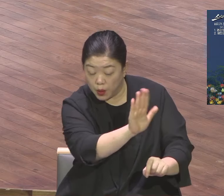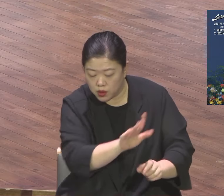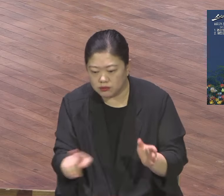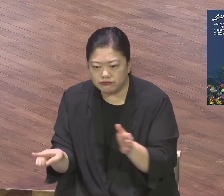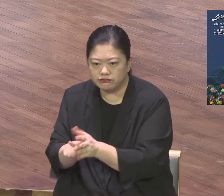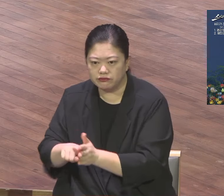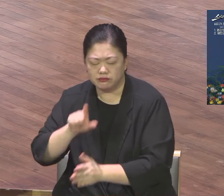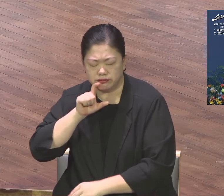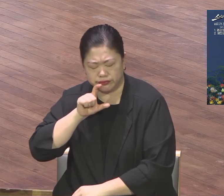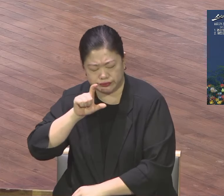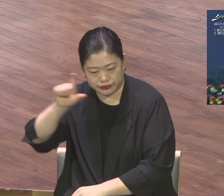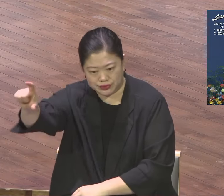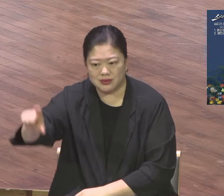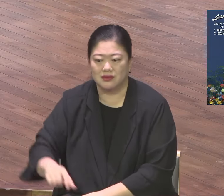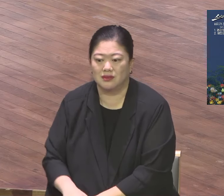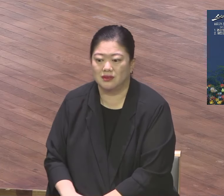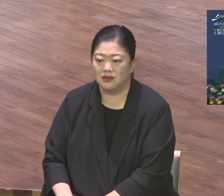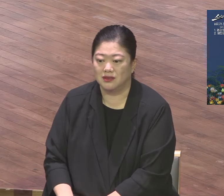아멘